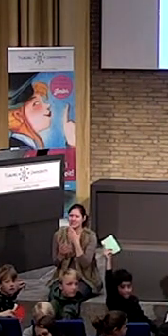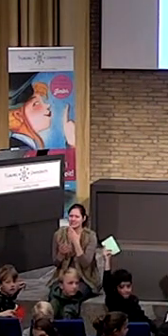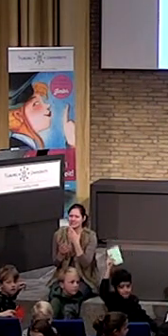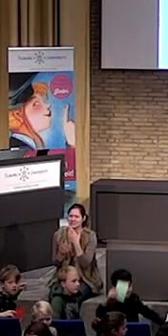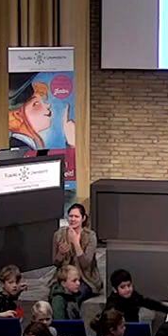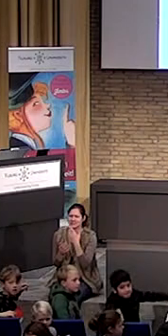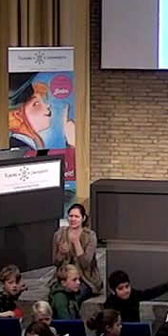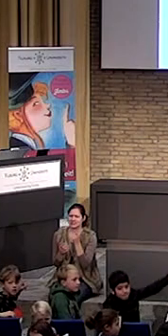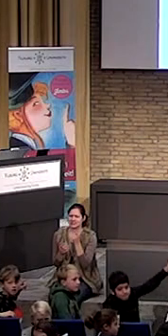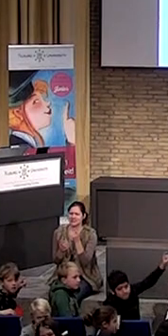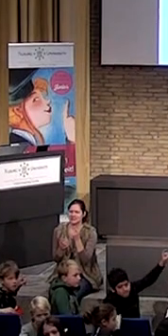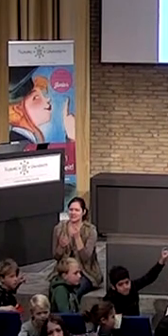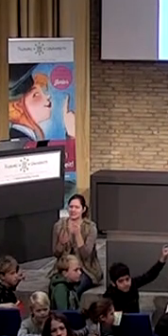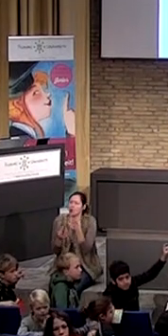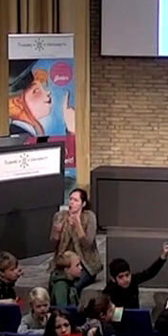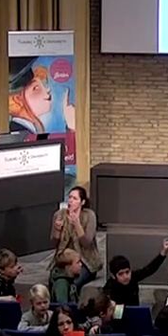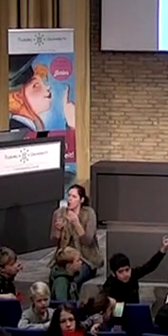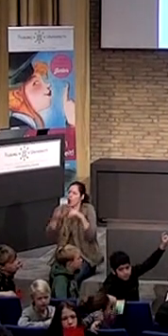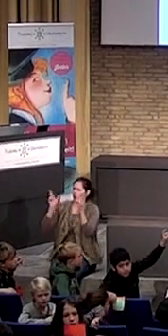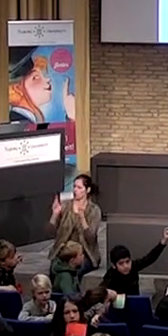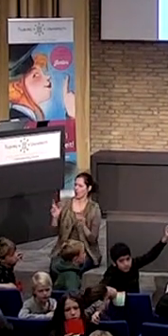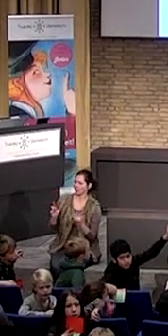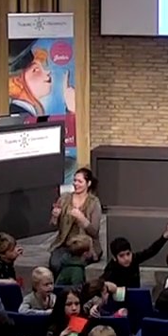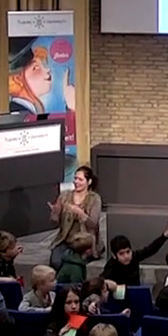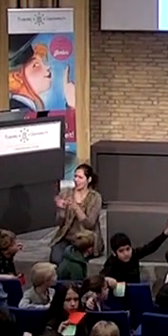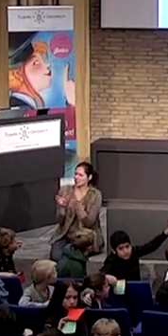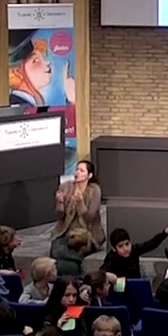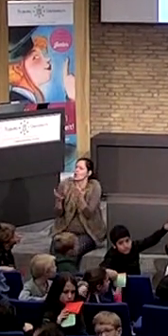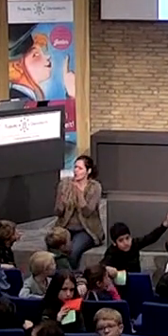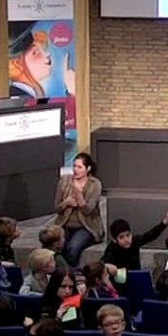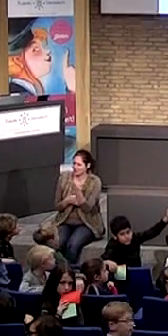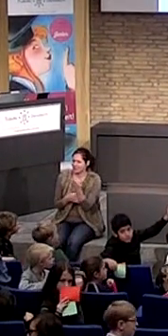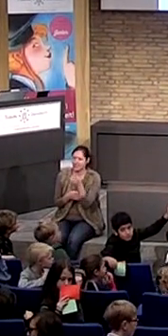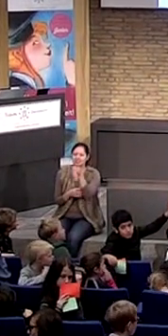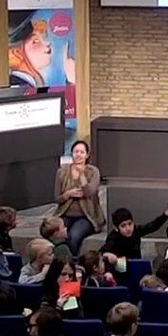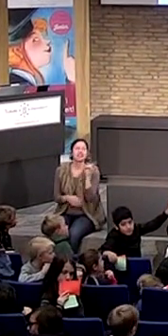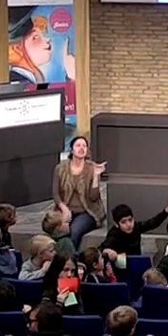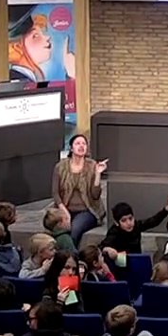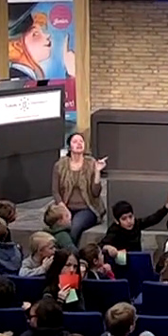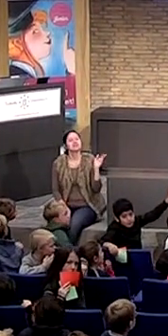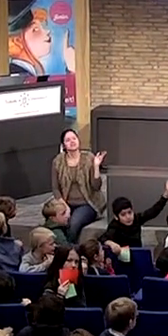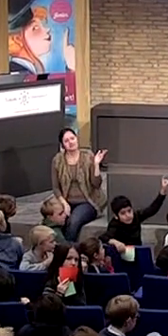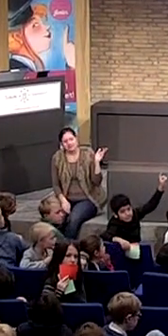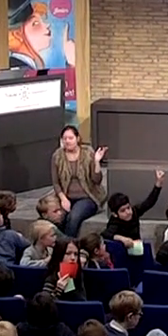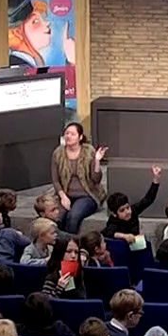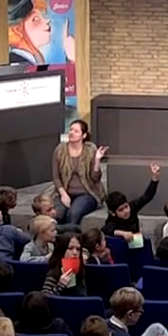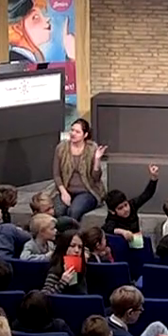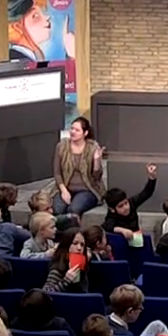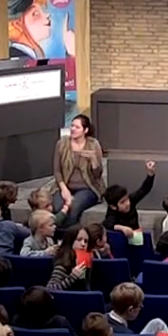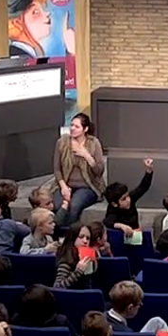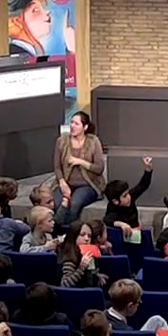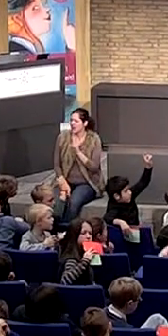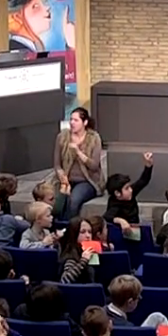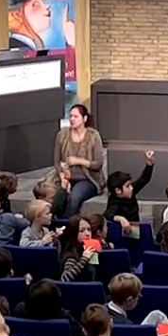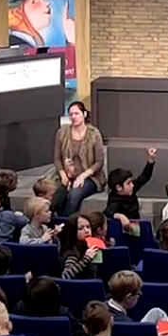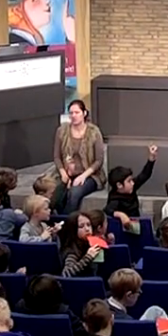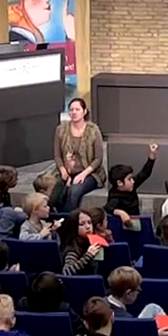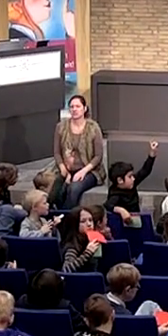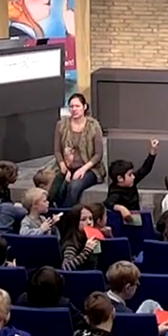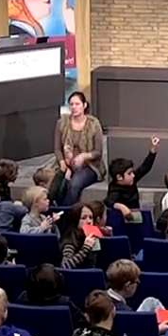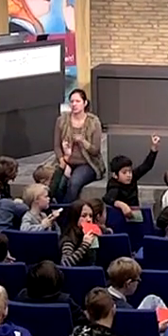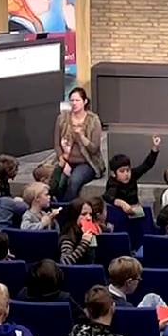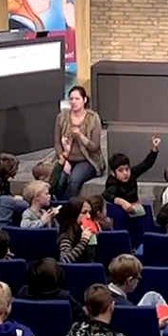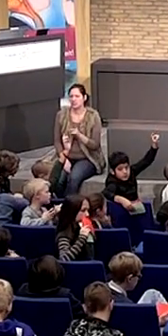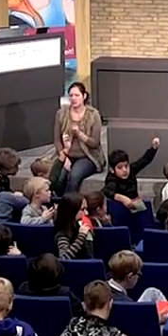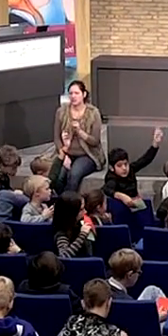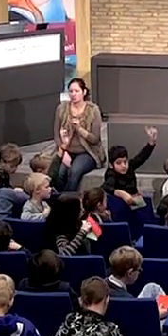hoe het gaat met lol in de klas, zeg maar. Ja. Nou ja, dat is een van de lastige dingen. En daar moeten we echt nog heel veel